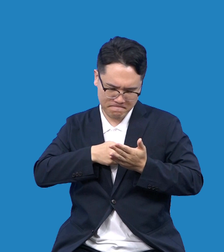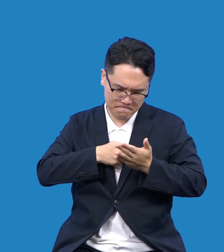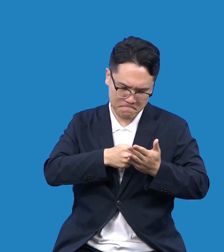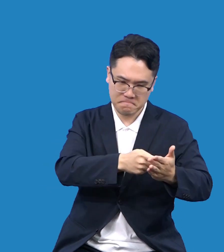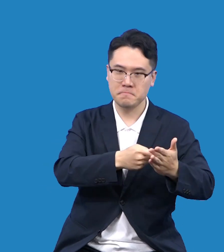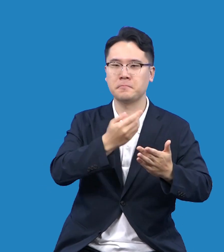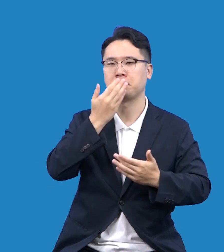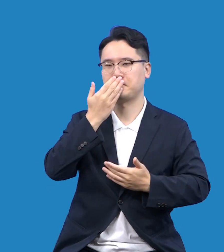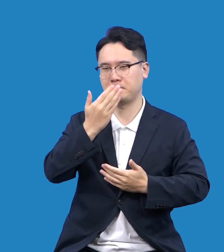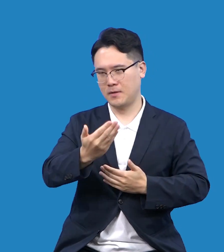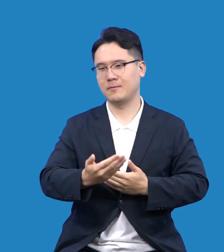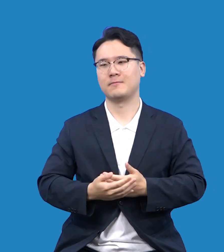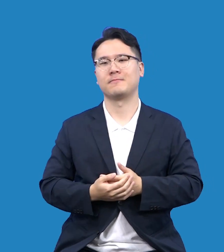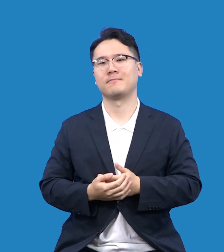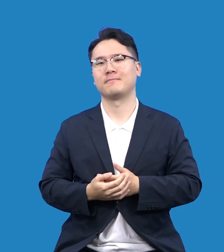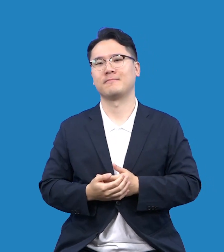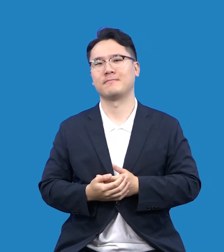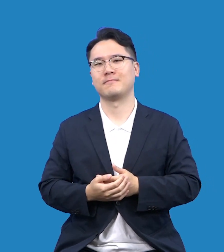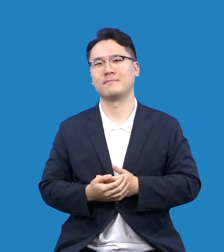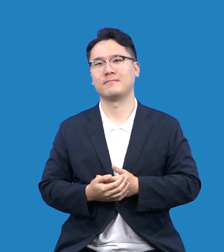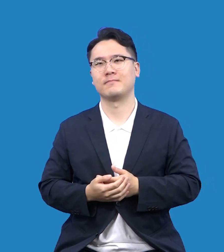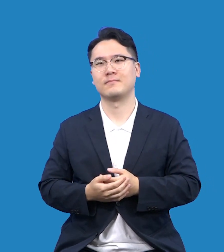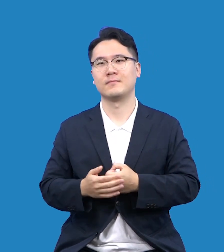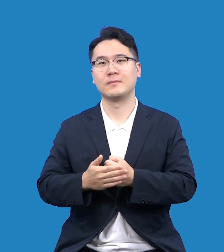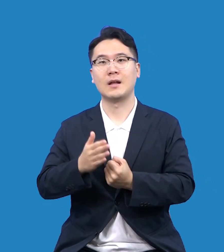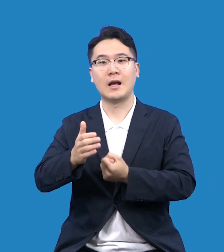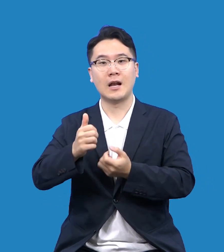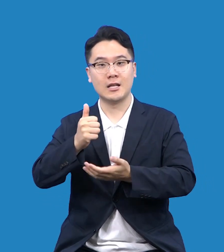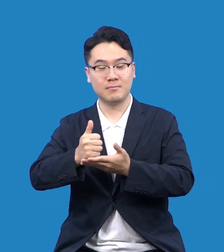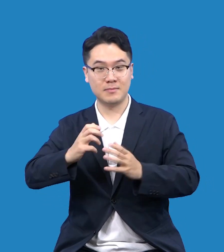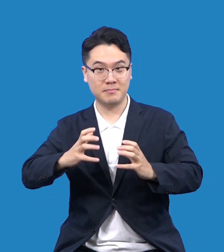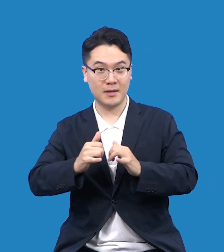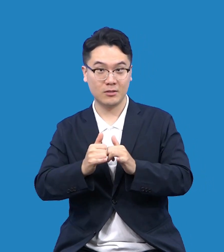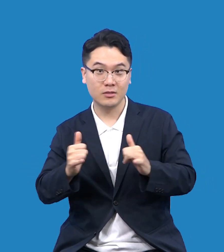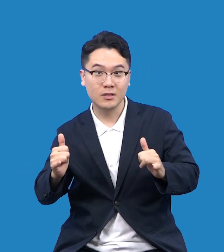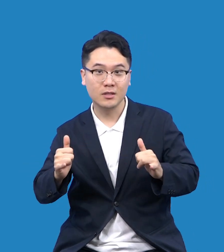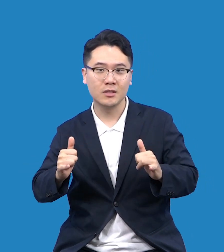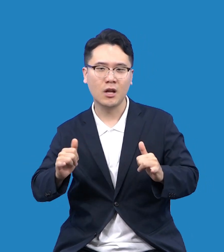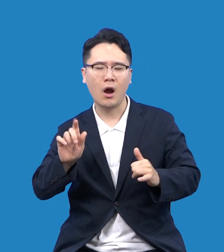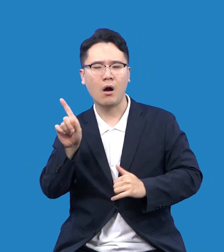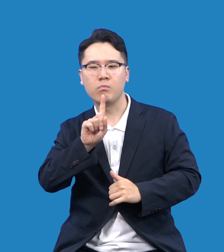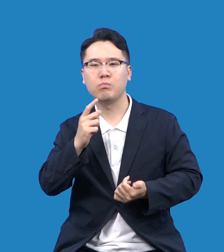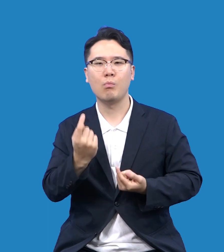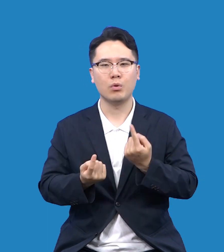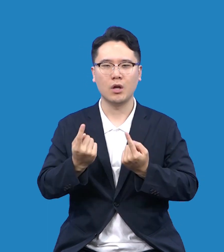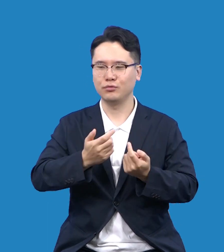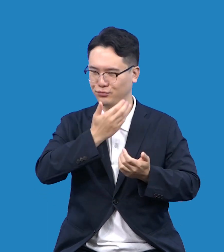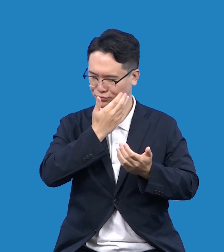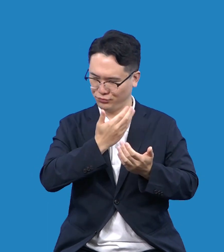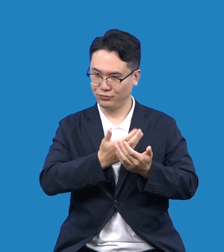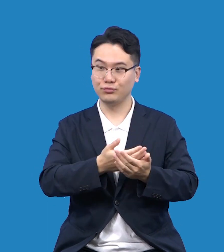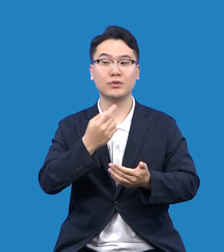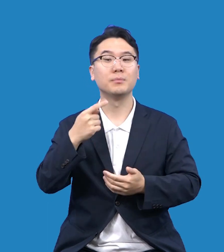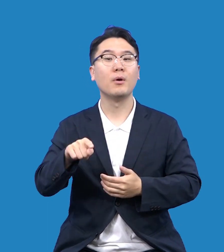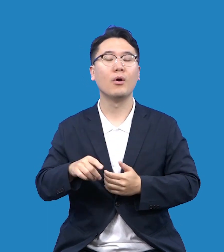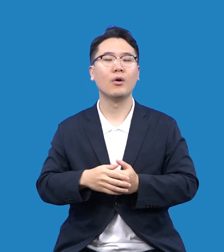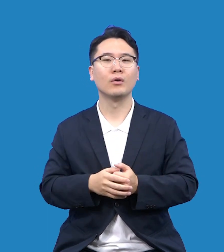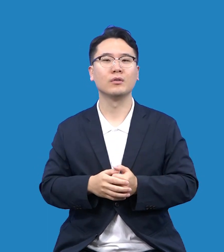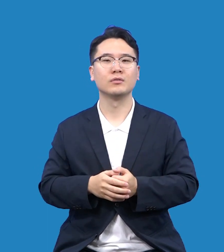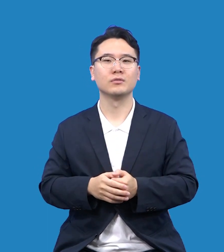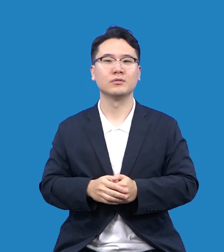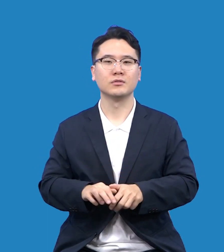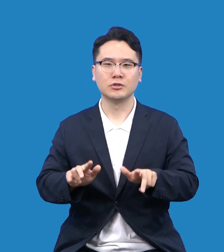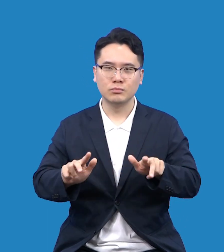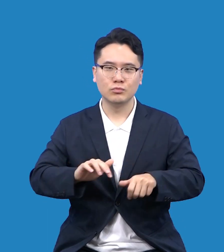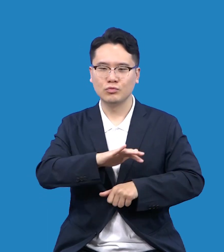어디에 있겠습니까? 그래서 하나님의 백성들에게 무엇보다도 중요한 것은 지금 우리가